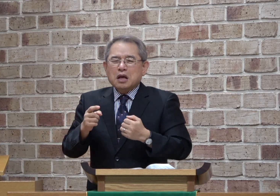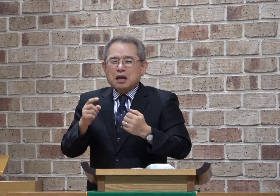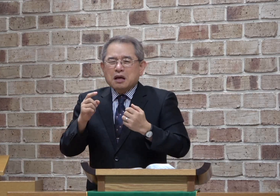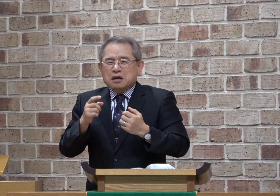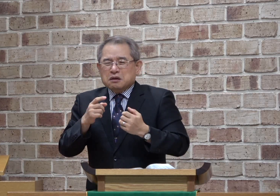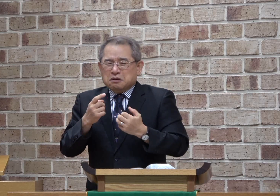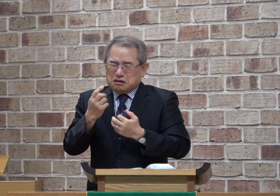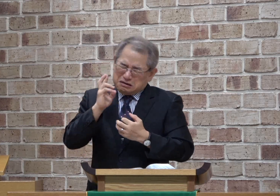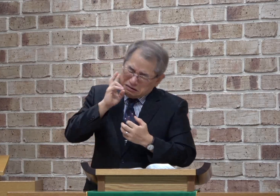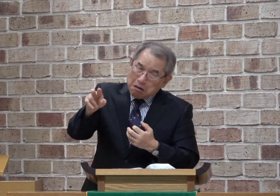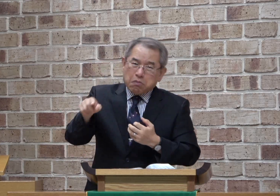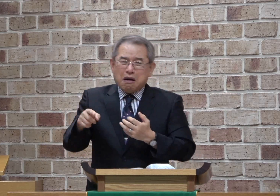예수님이 와서